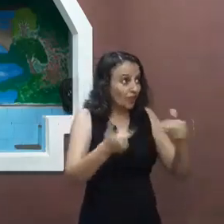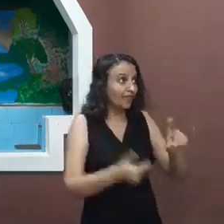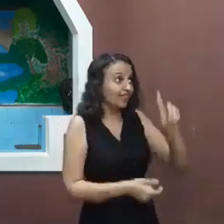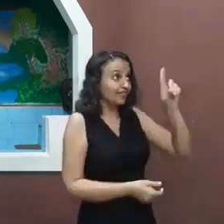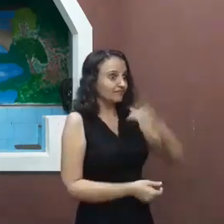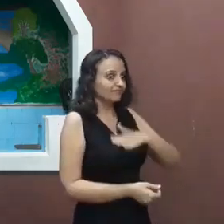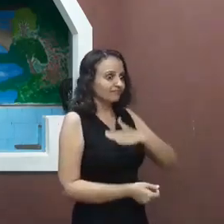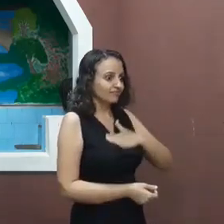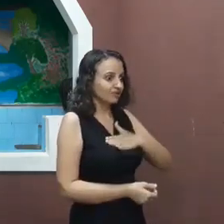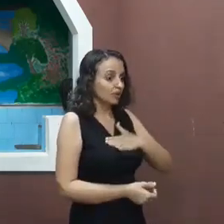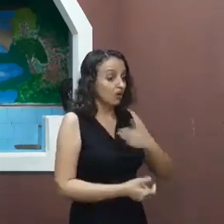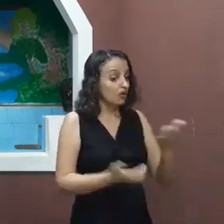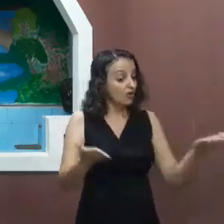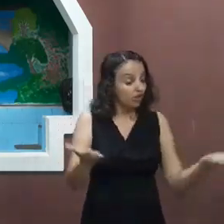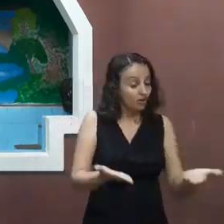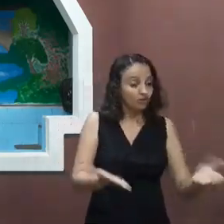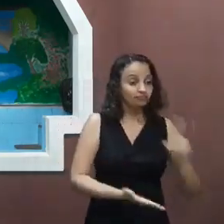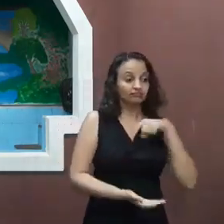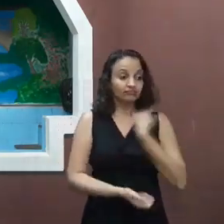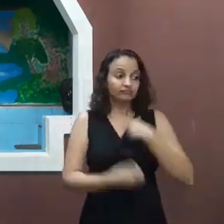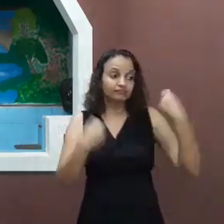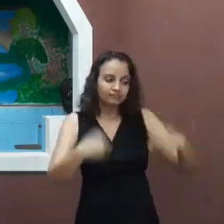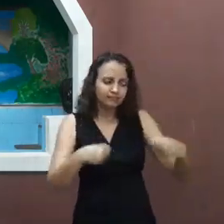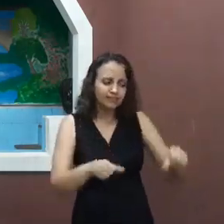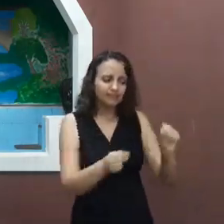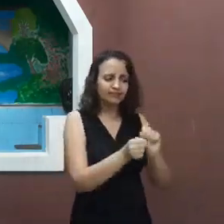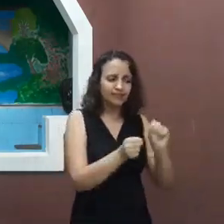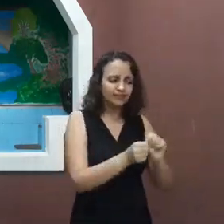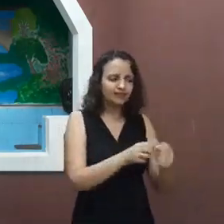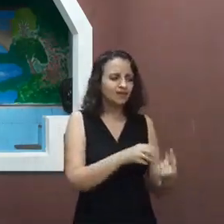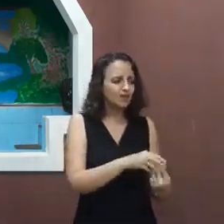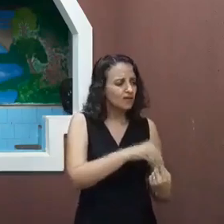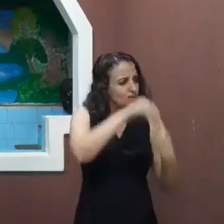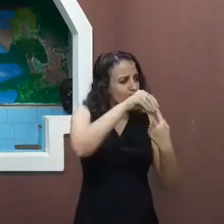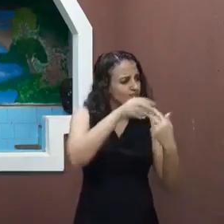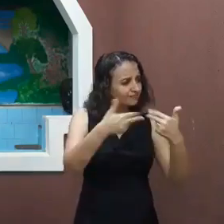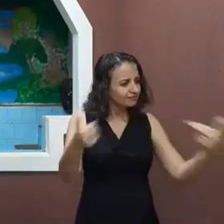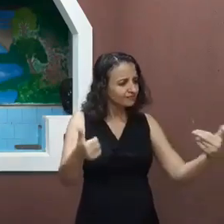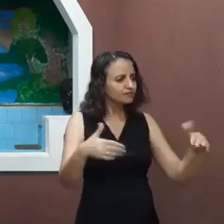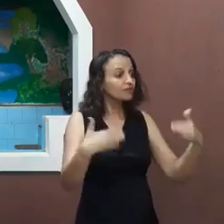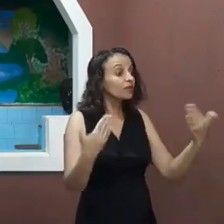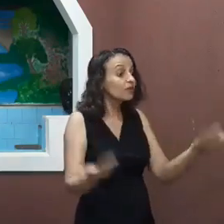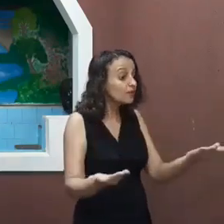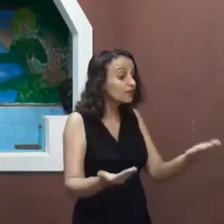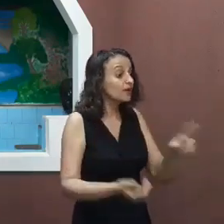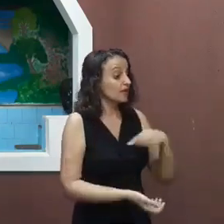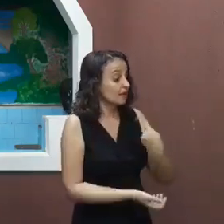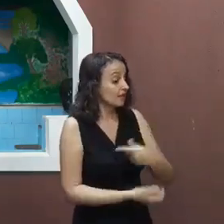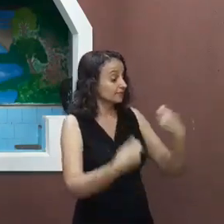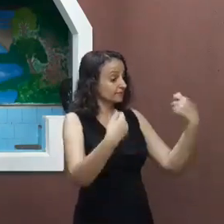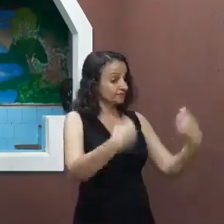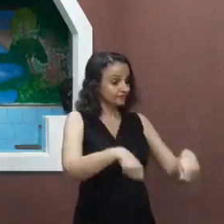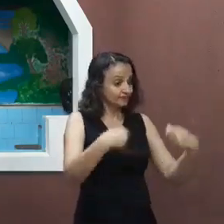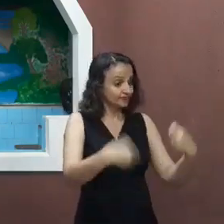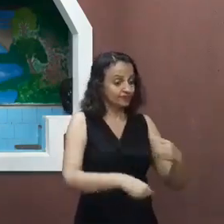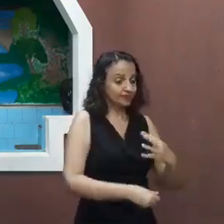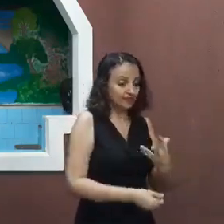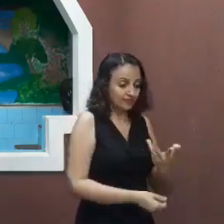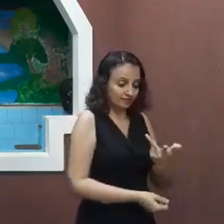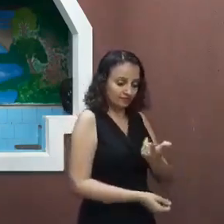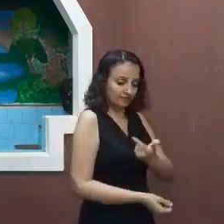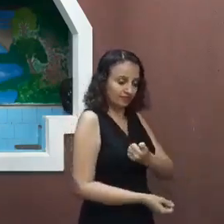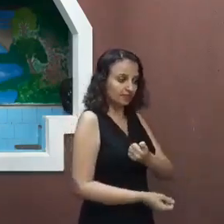Hoje nós necessitamos fazer uma coisa somente para nós termos a nossa